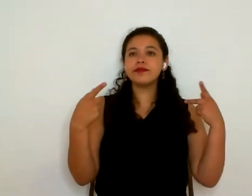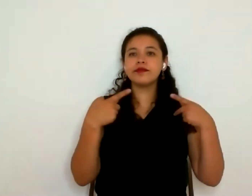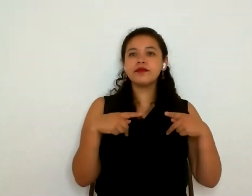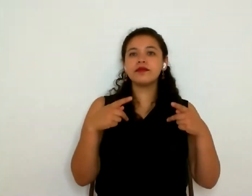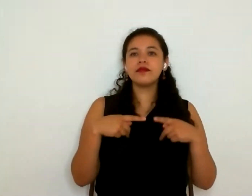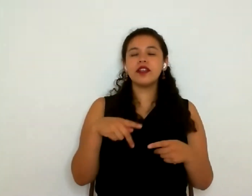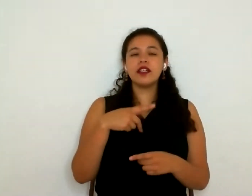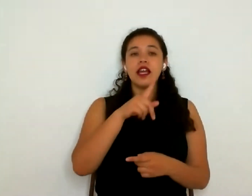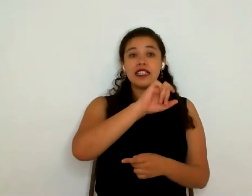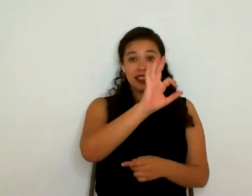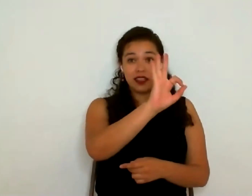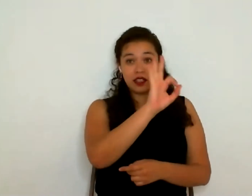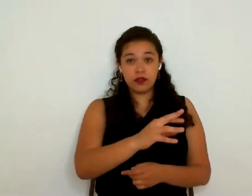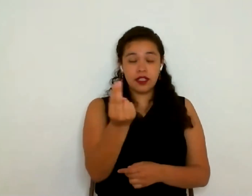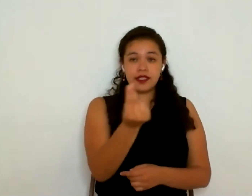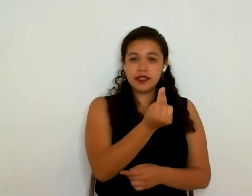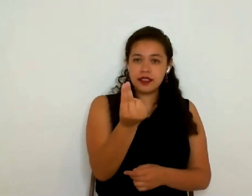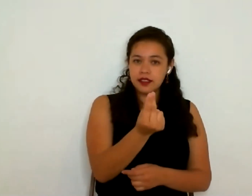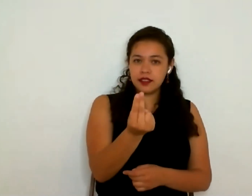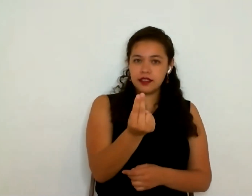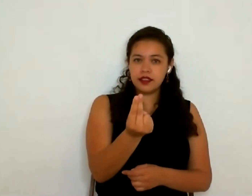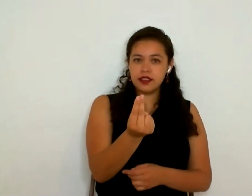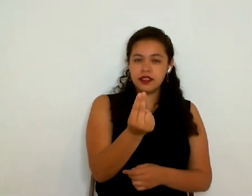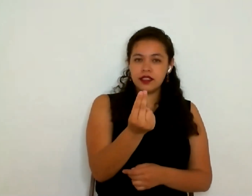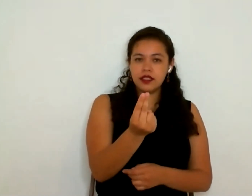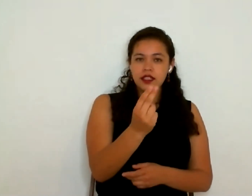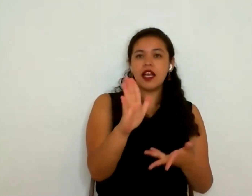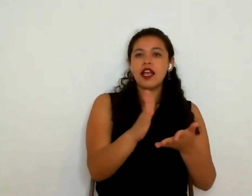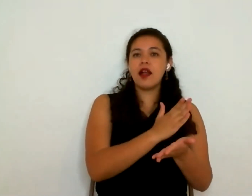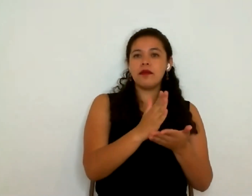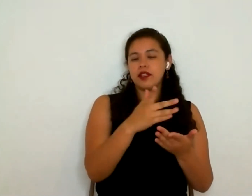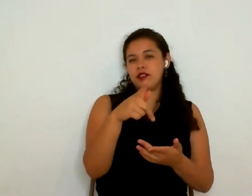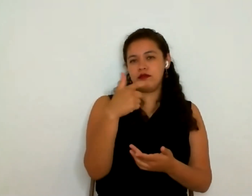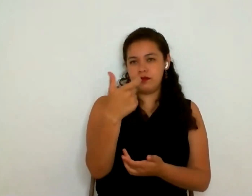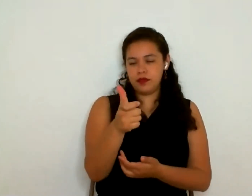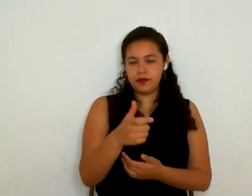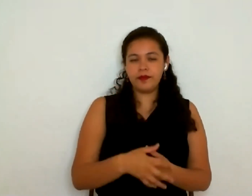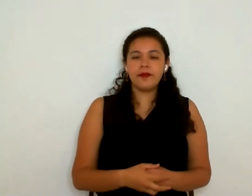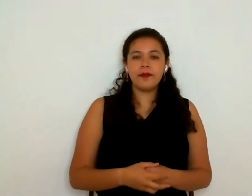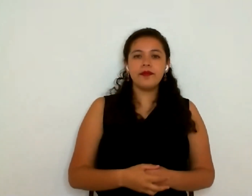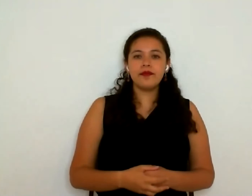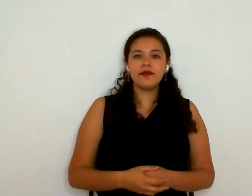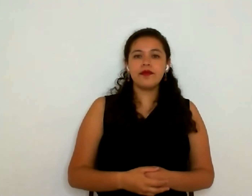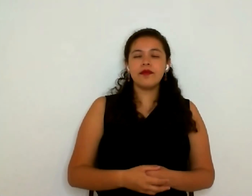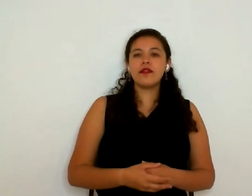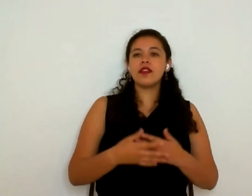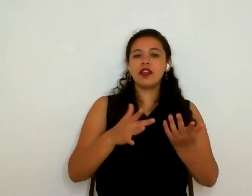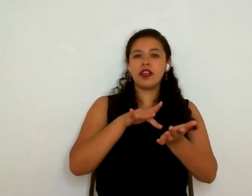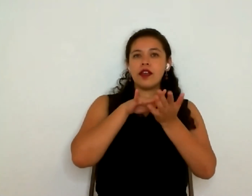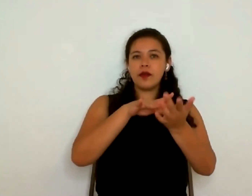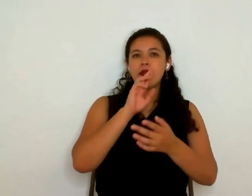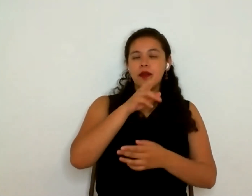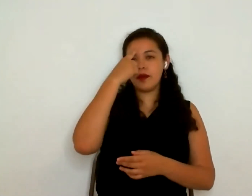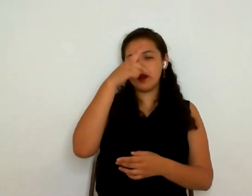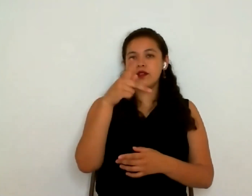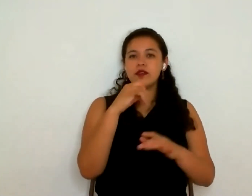descuento aparte de su cuota y tengan ellos un mejor apoyo por parte de la